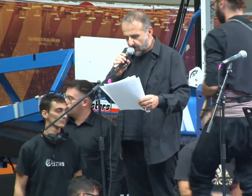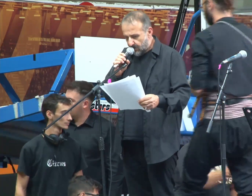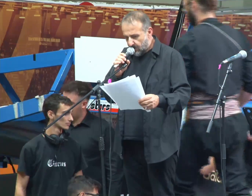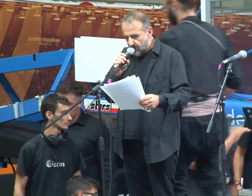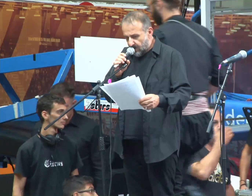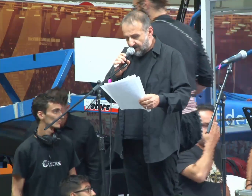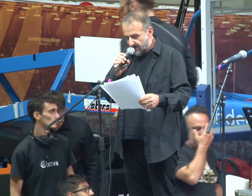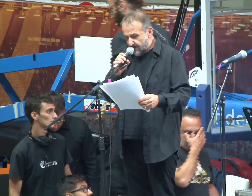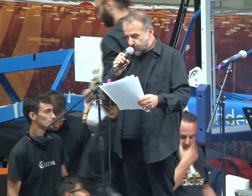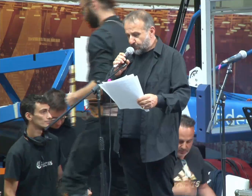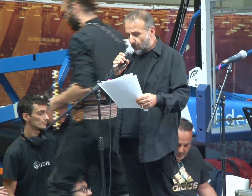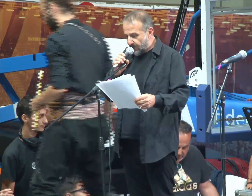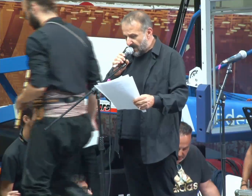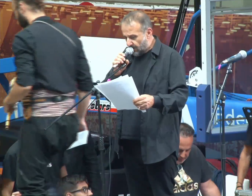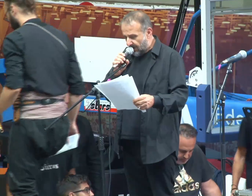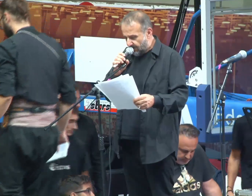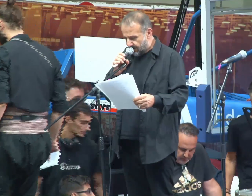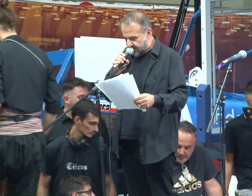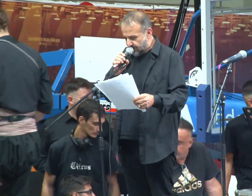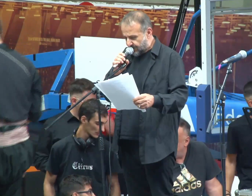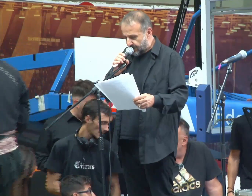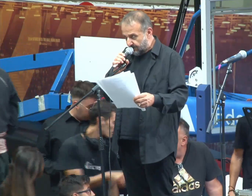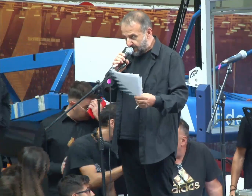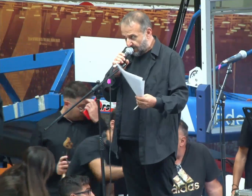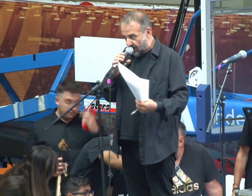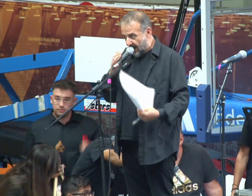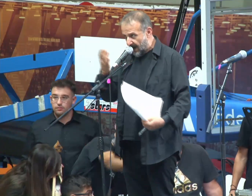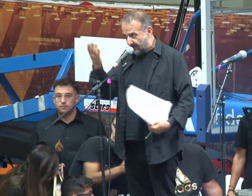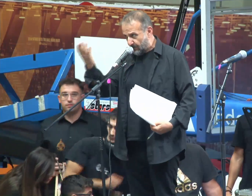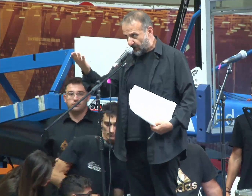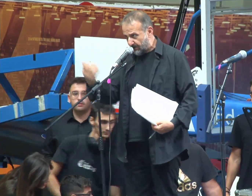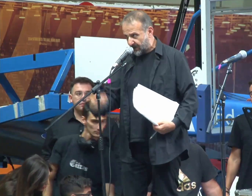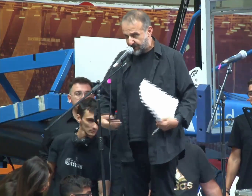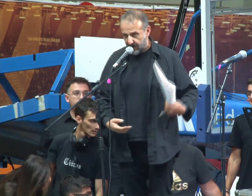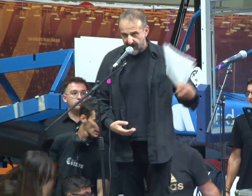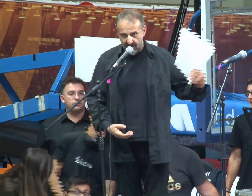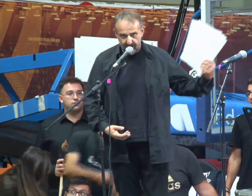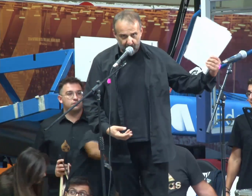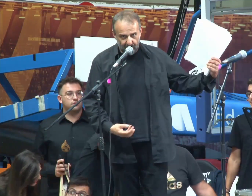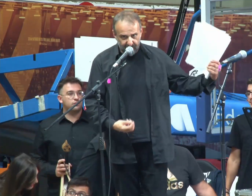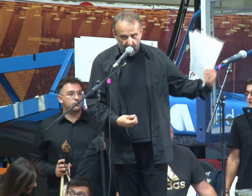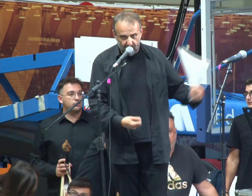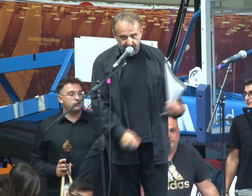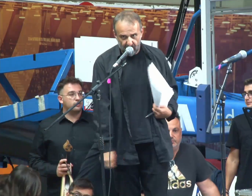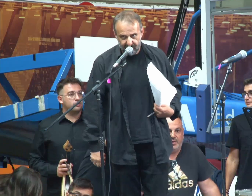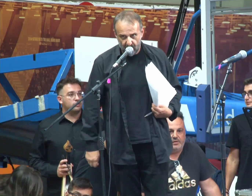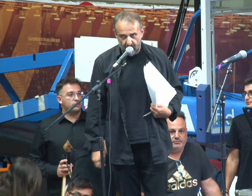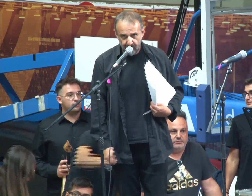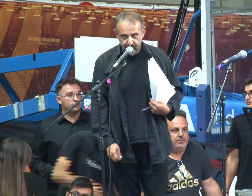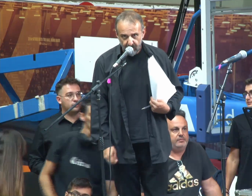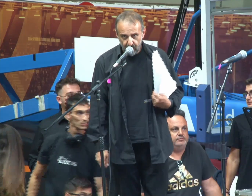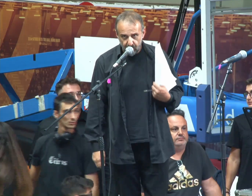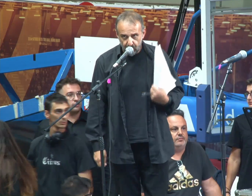ουσία. Θα βραβεύσουν τον δήμαρχο Λευρεωτικής, Δημήτρη Λουκά, αφού πρώτα παίξει ένα μικρό βίντεο